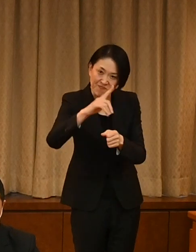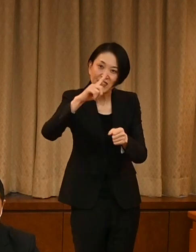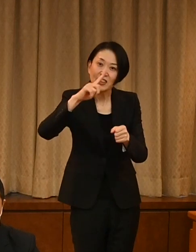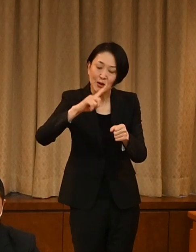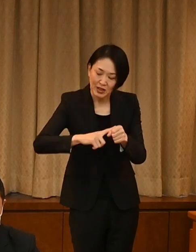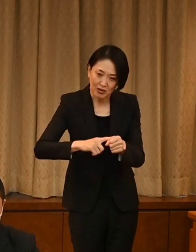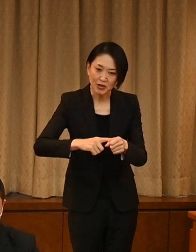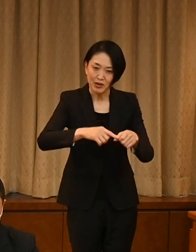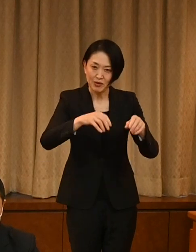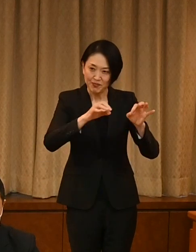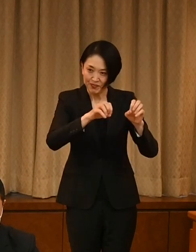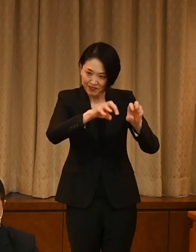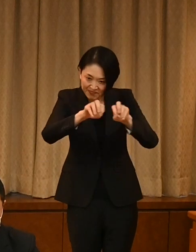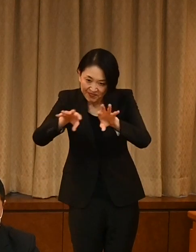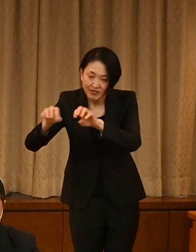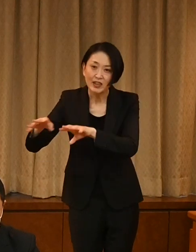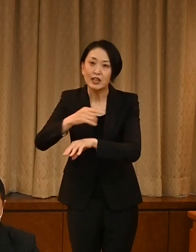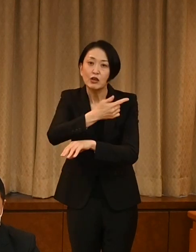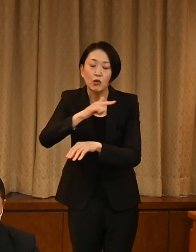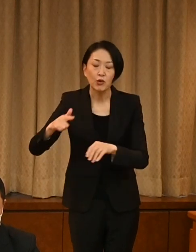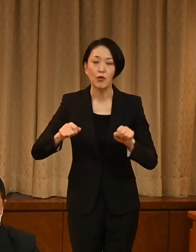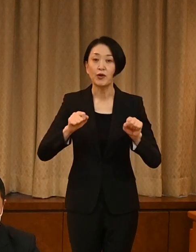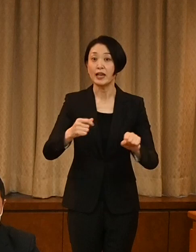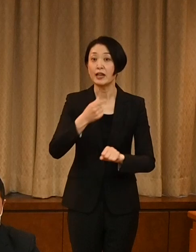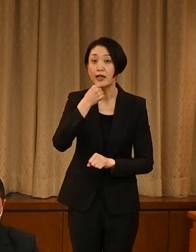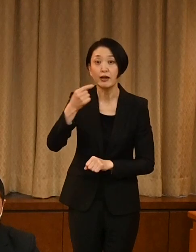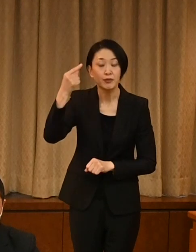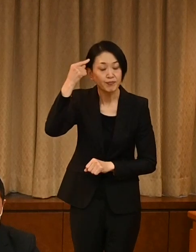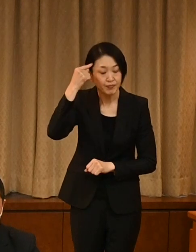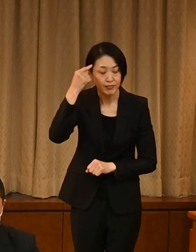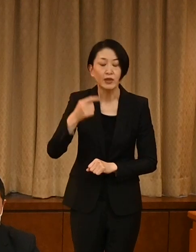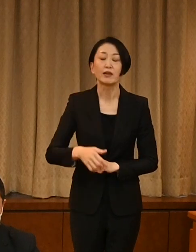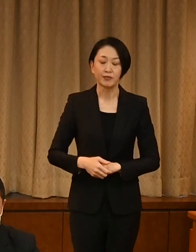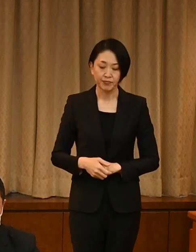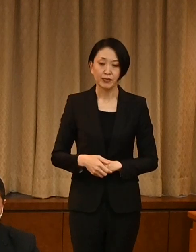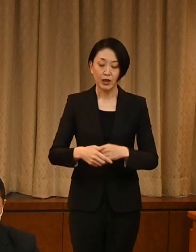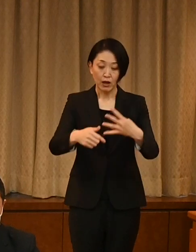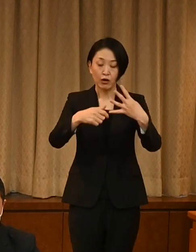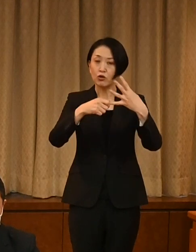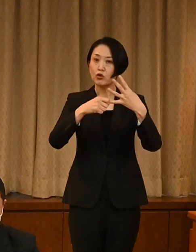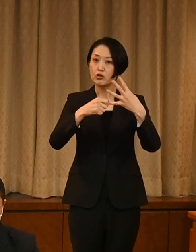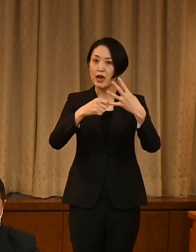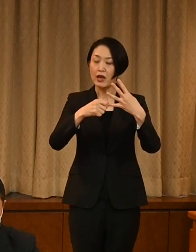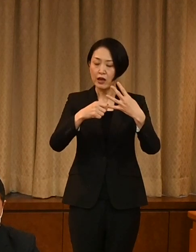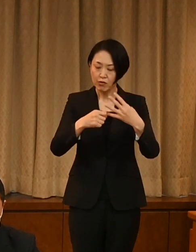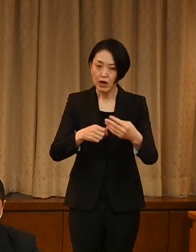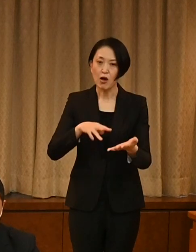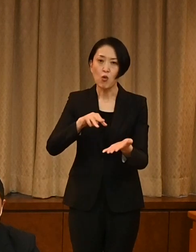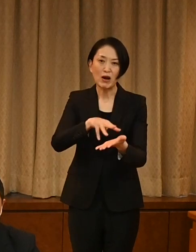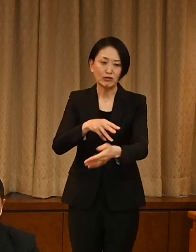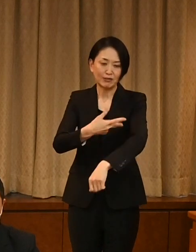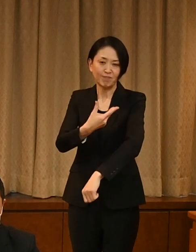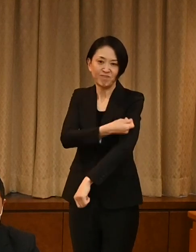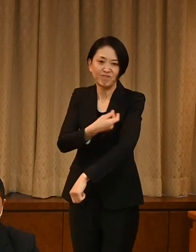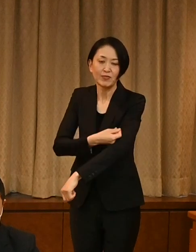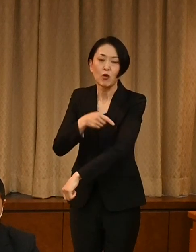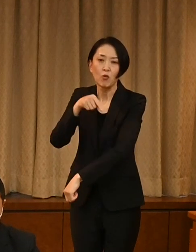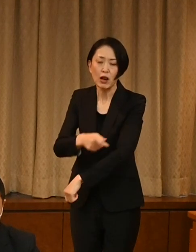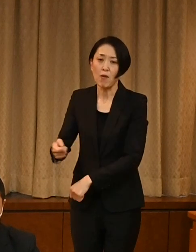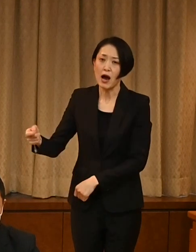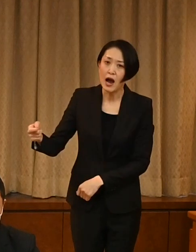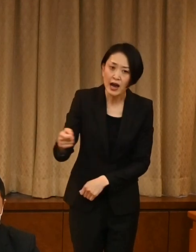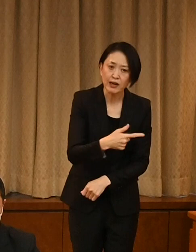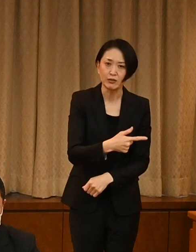など検討していくこととしております。そして最後の柱はワクチン接種の加速化であります。ご承知の通